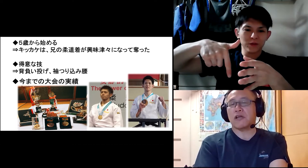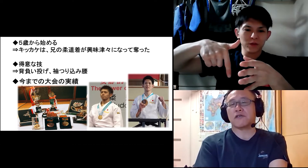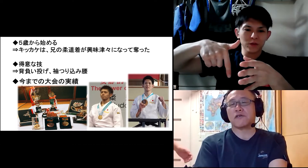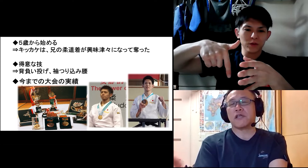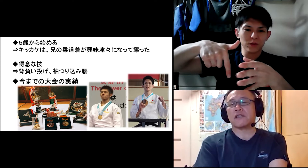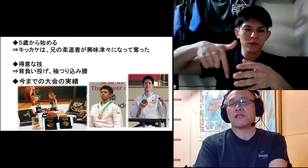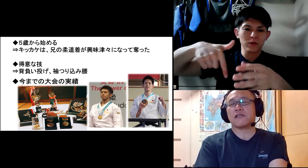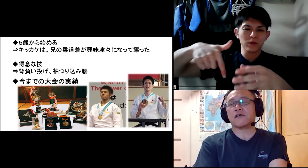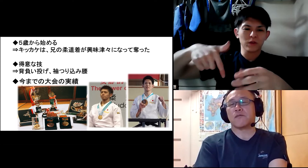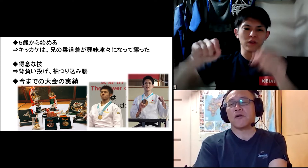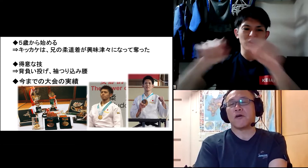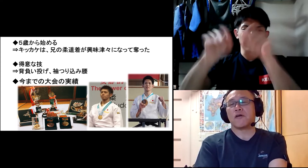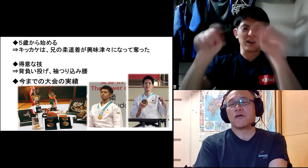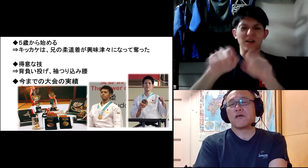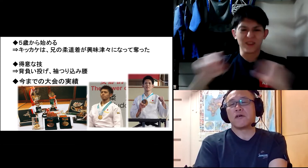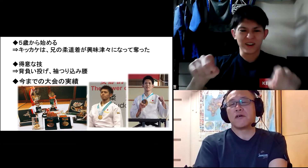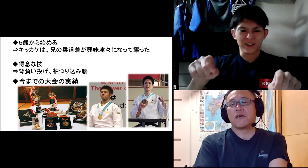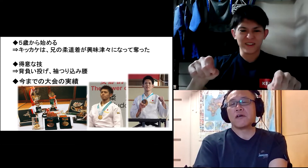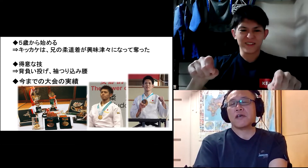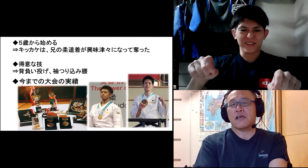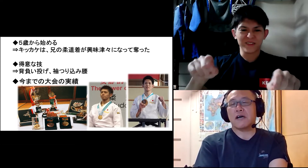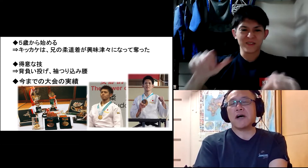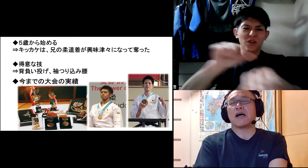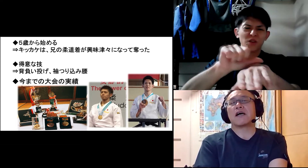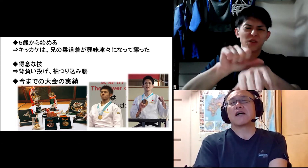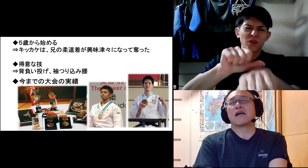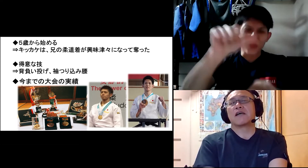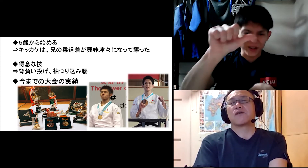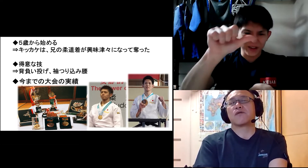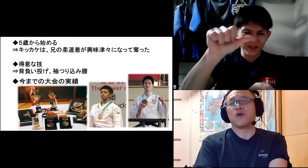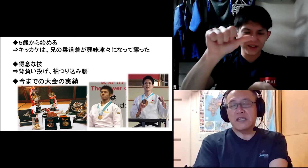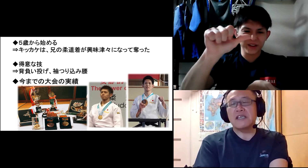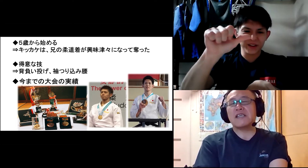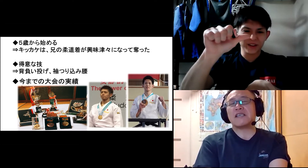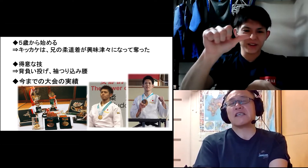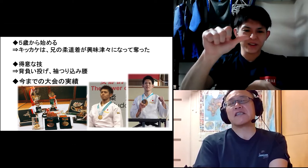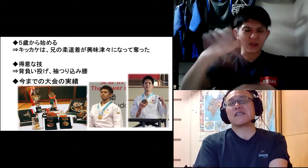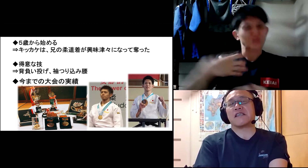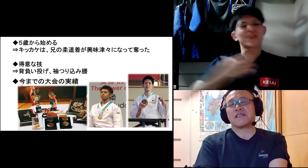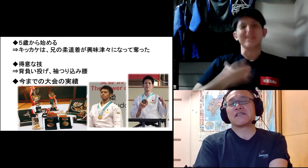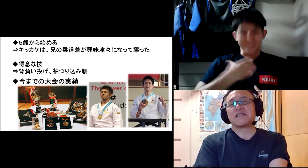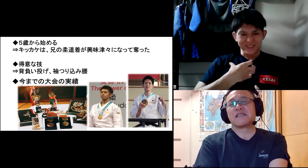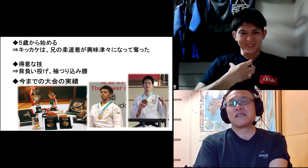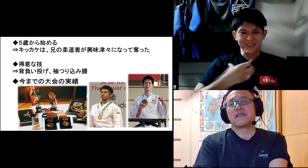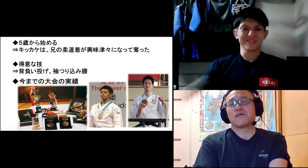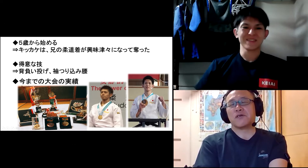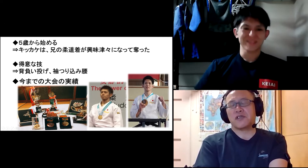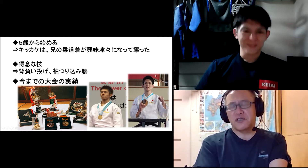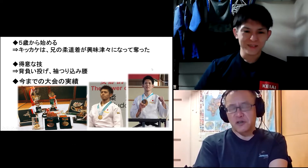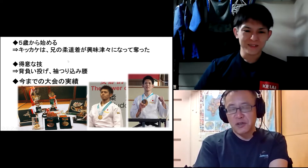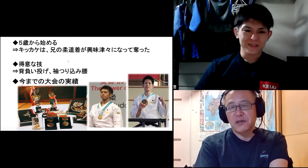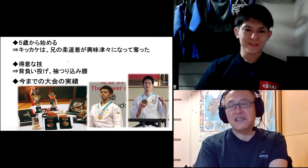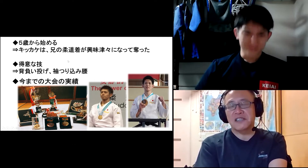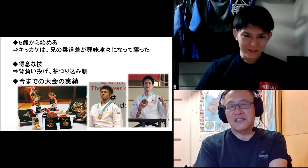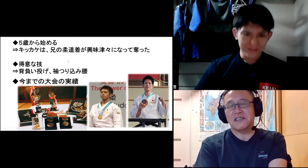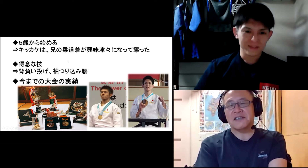がブラジルであったんですけども、結果は、5位。です。これ非